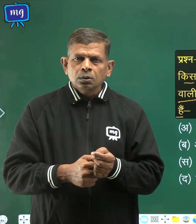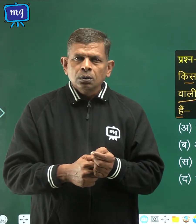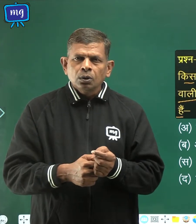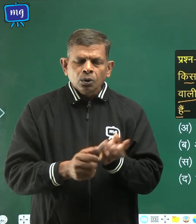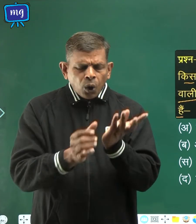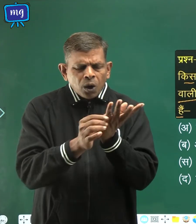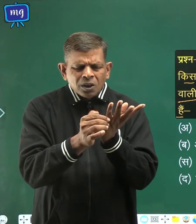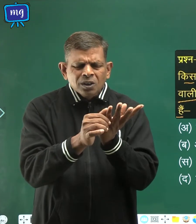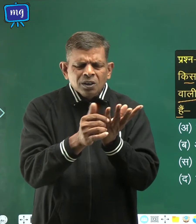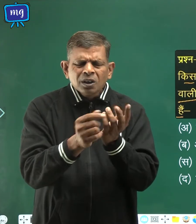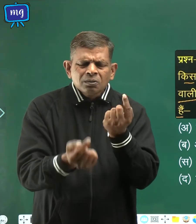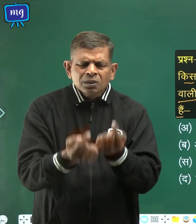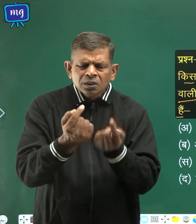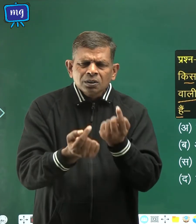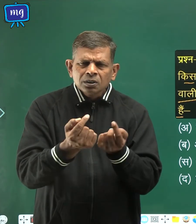फलीदार फसल की